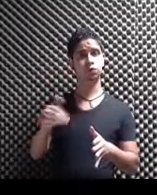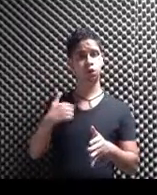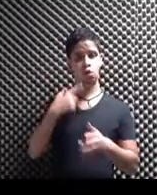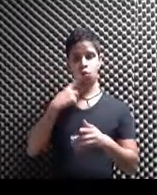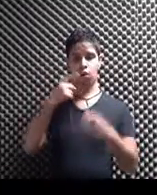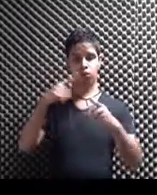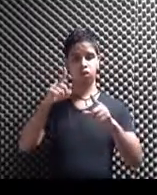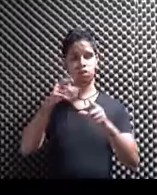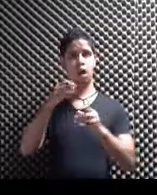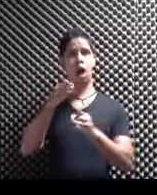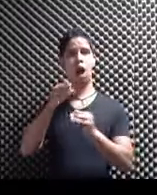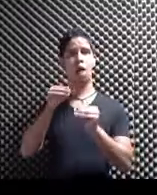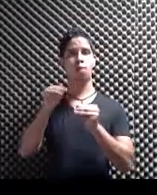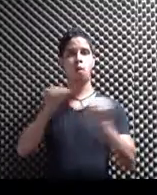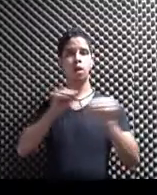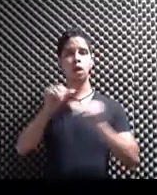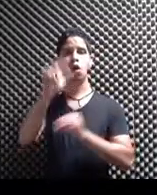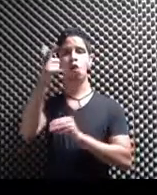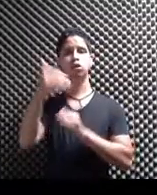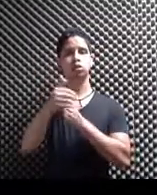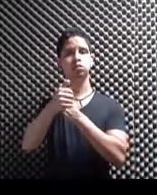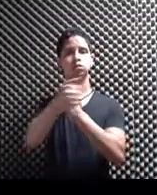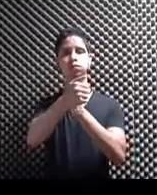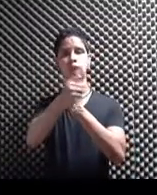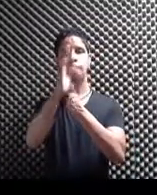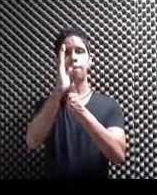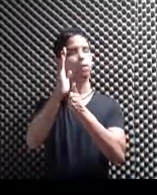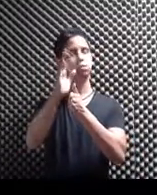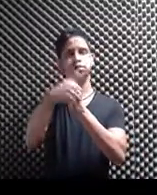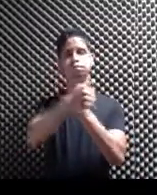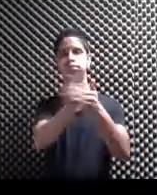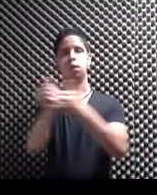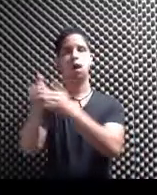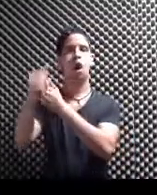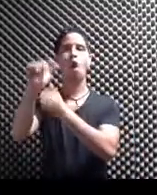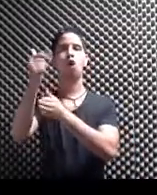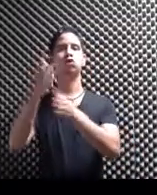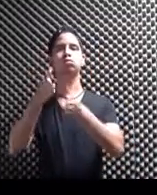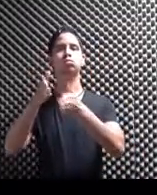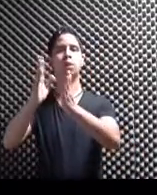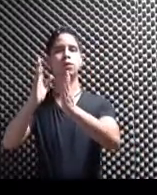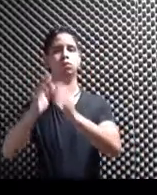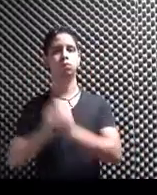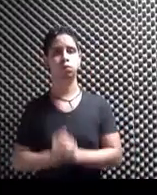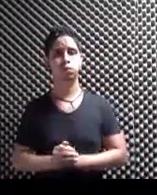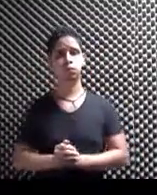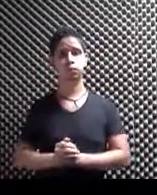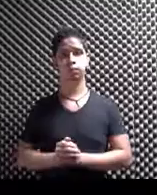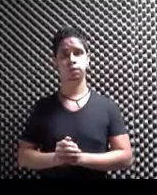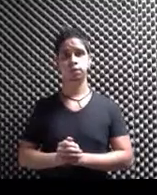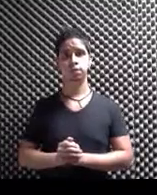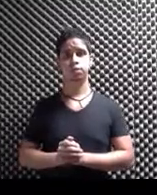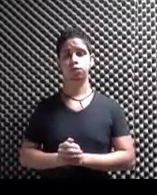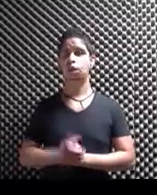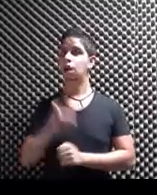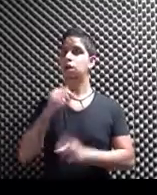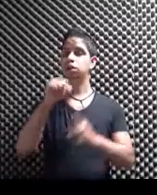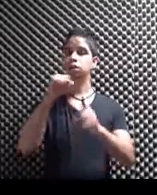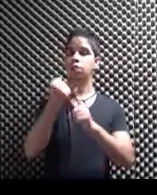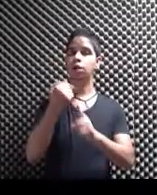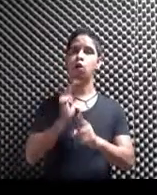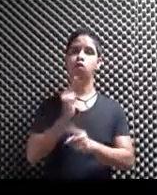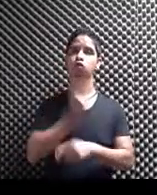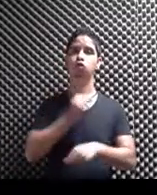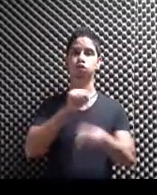te moverás en otra dirección Exactamente ¿Ve? Entonces el sistema con el que trabajamos en la tienda es un sistema de